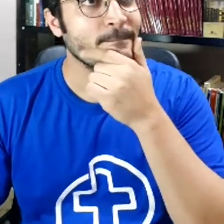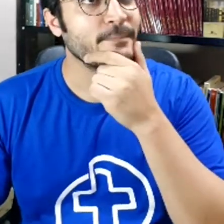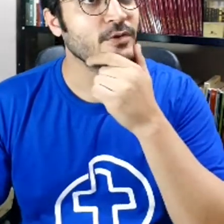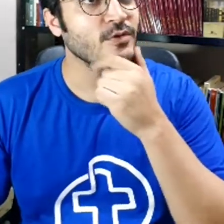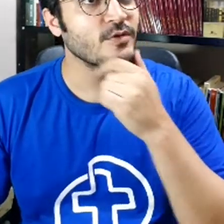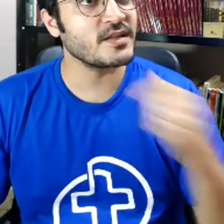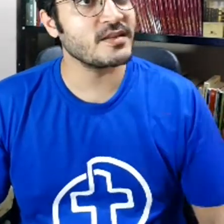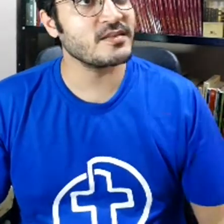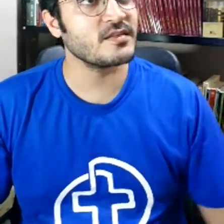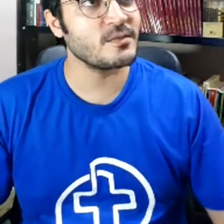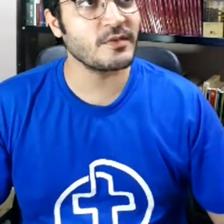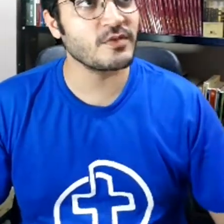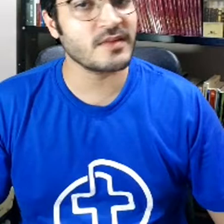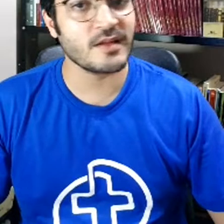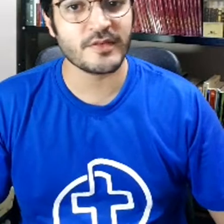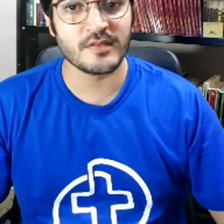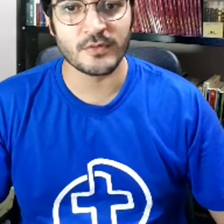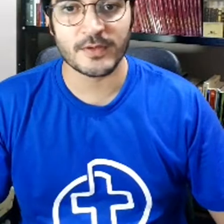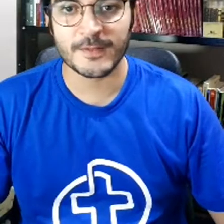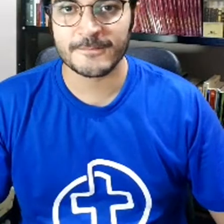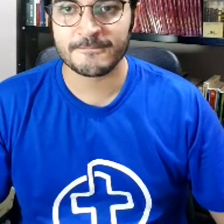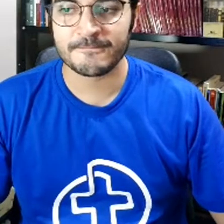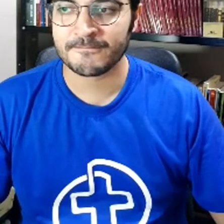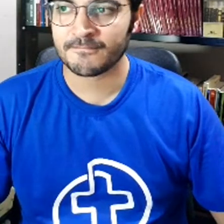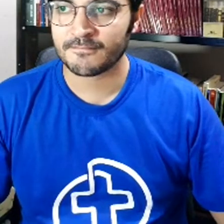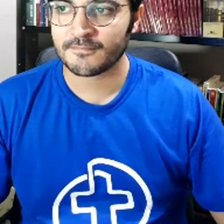Pelo que eu tô vendo, já tem 16 pessoas lá no Facebook.